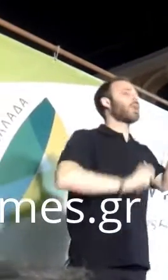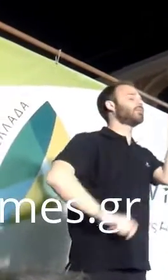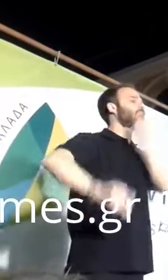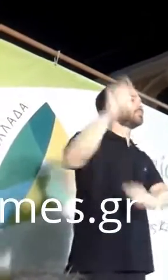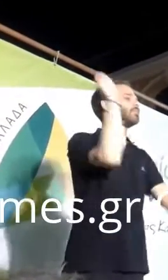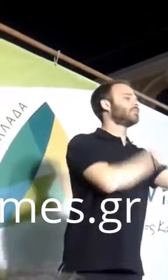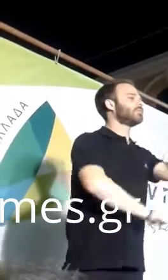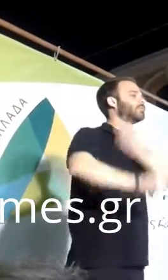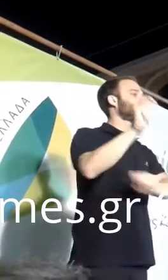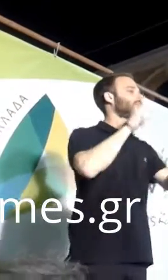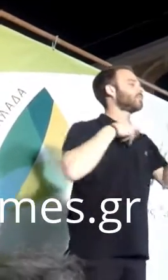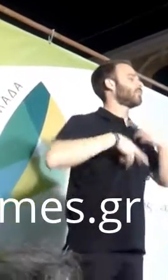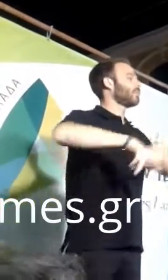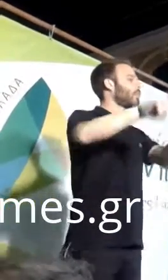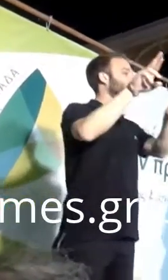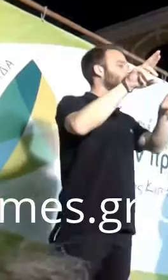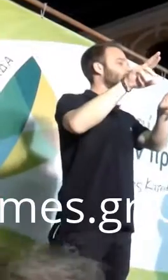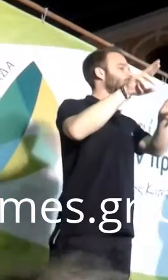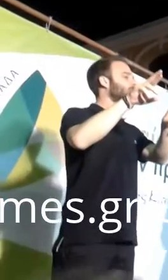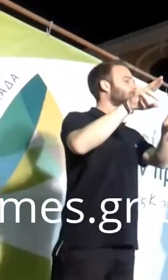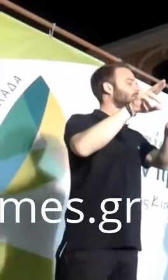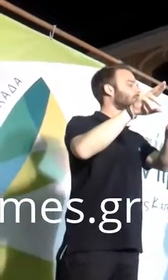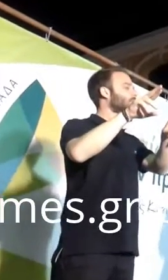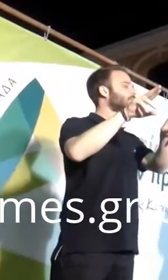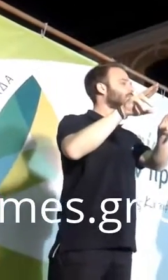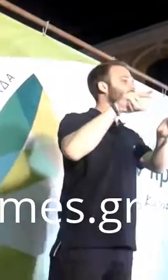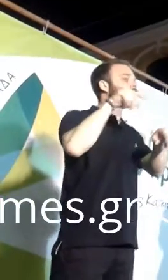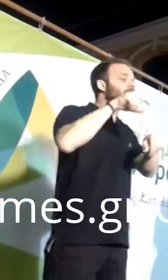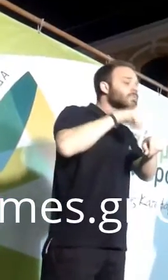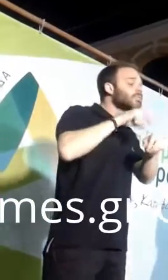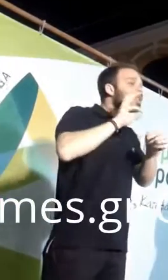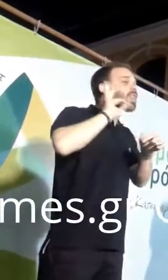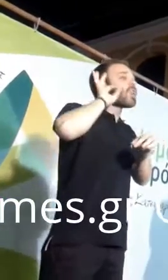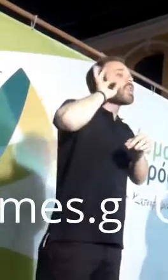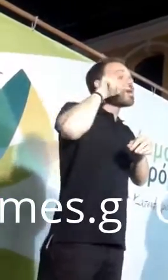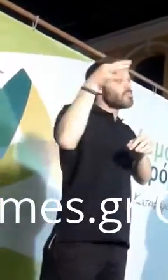και μας είπαν πως θα φτάσει μόνο μέχρι την Πάτρα.